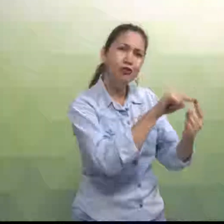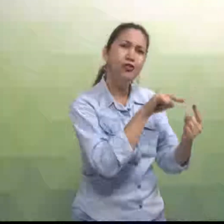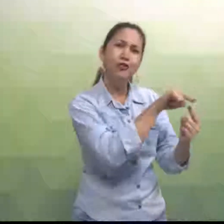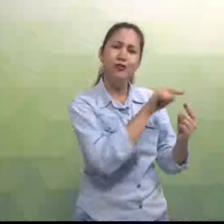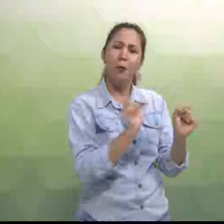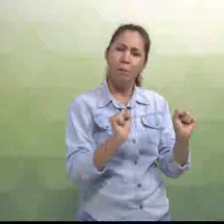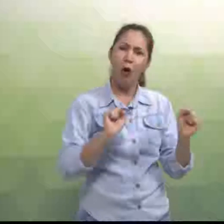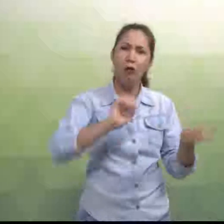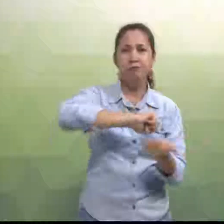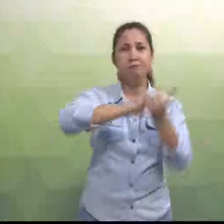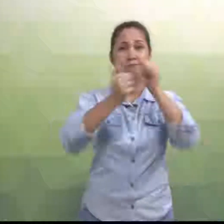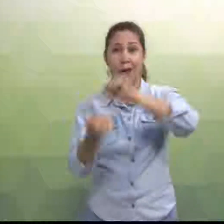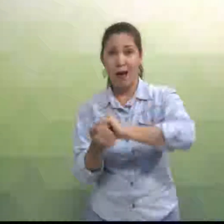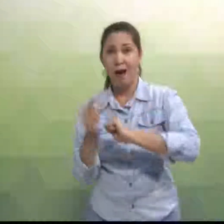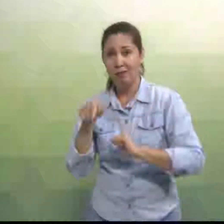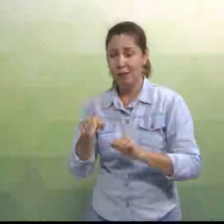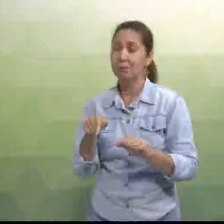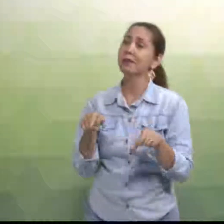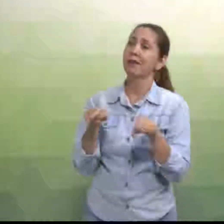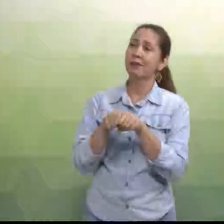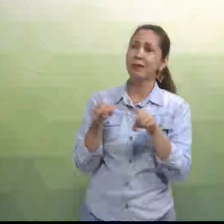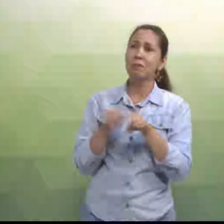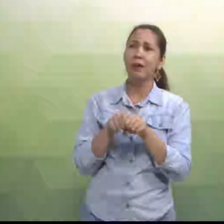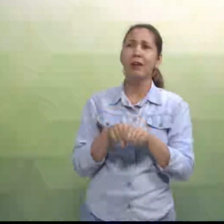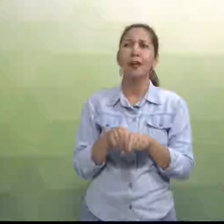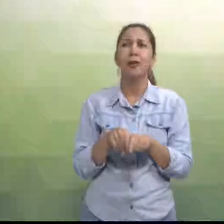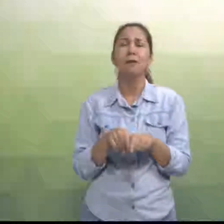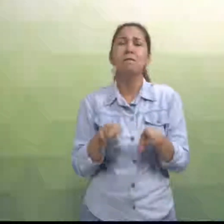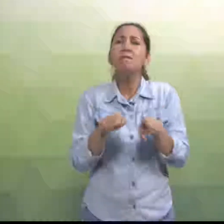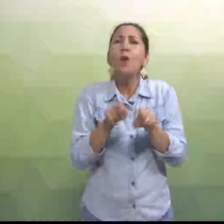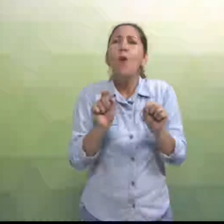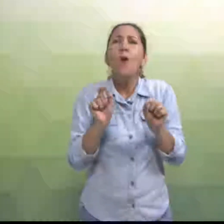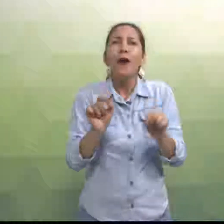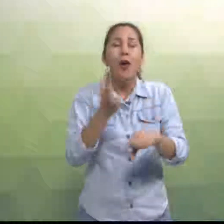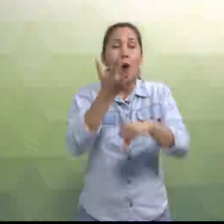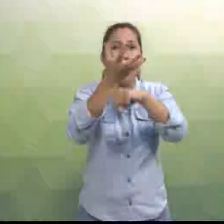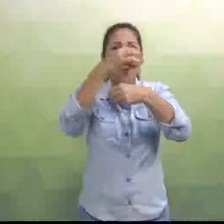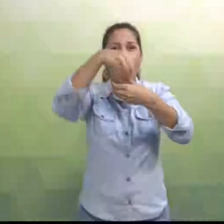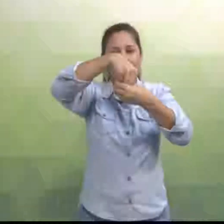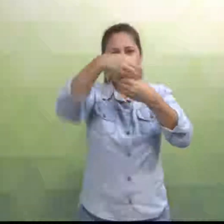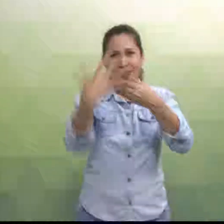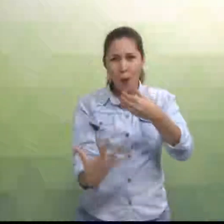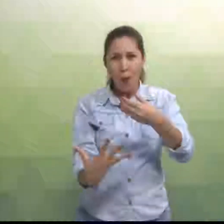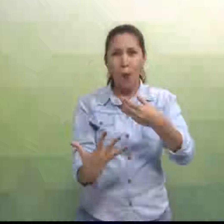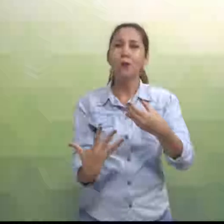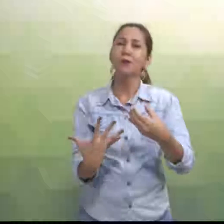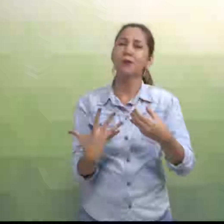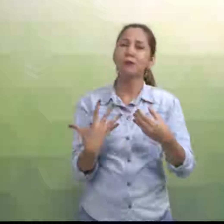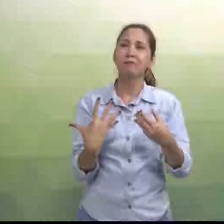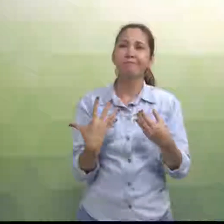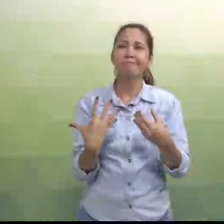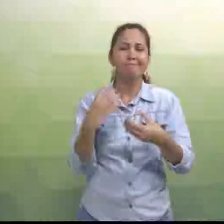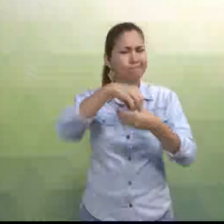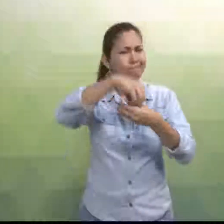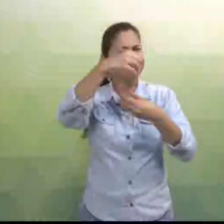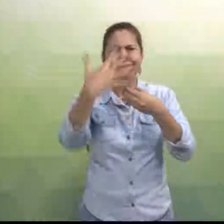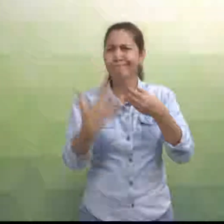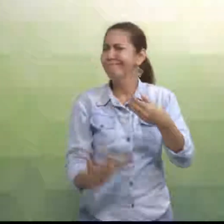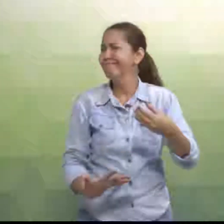objetivo? Talvez o meu objetivo seja outro, então pode sim adaptar esse currículo. E com relação ao conteúdo?